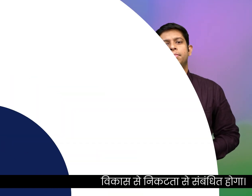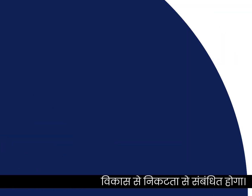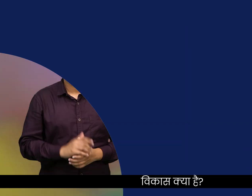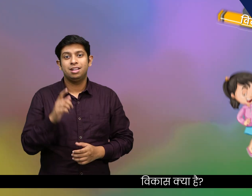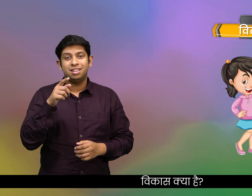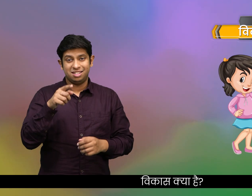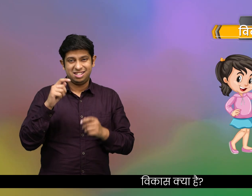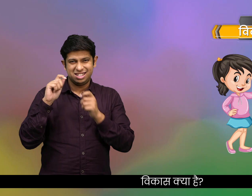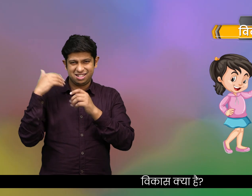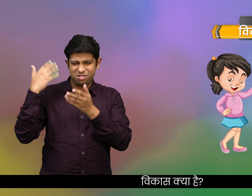विकास क्या है?